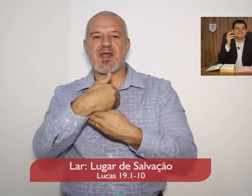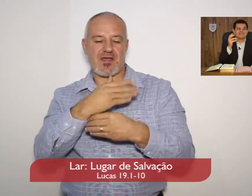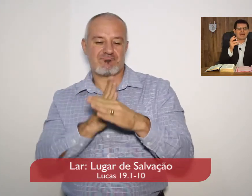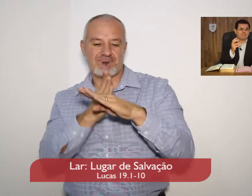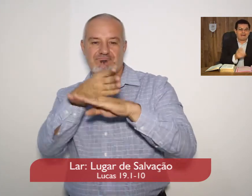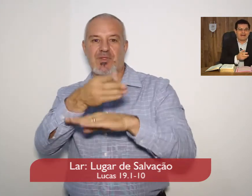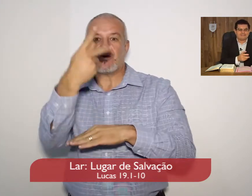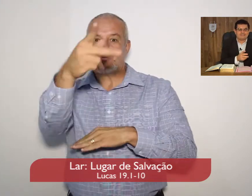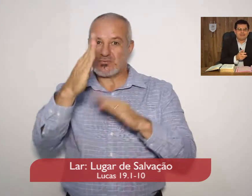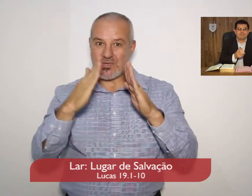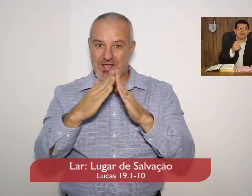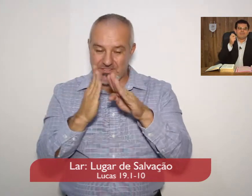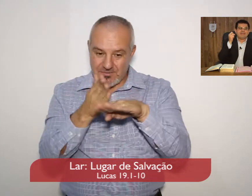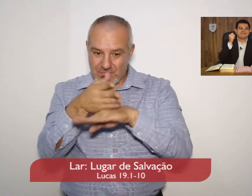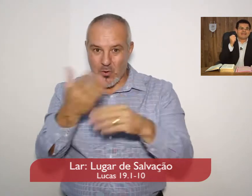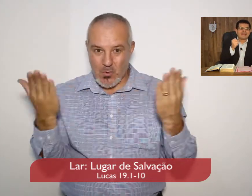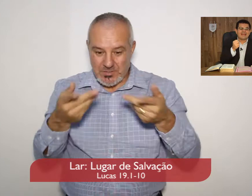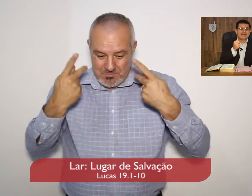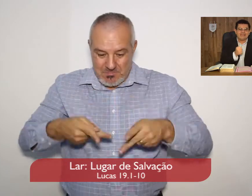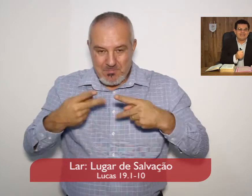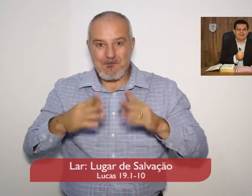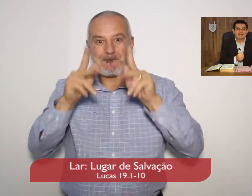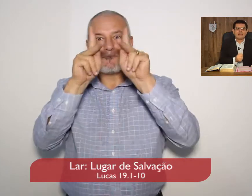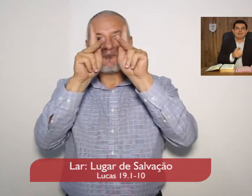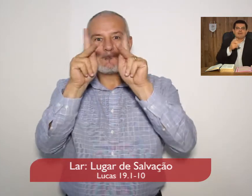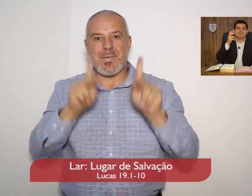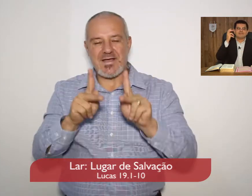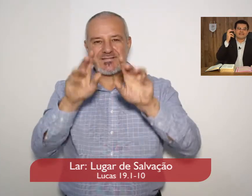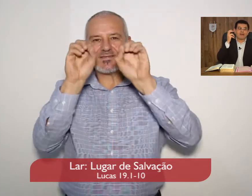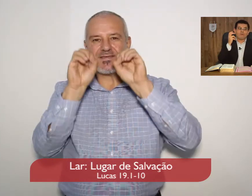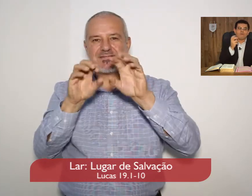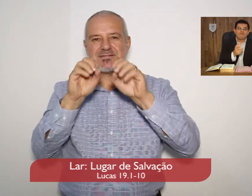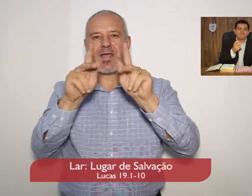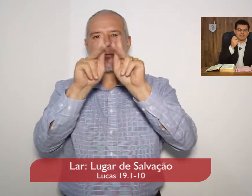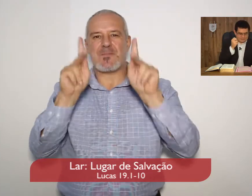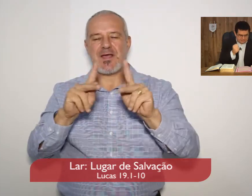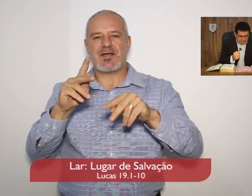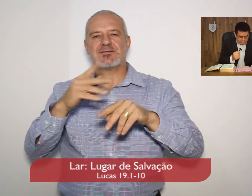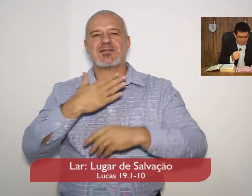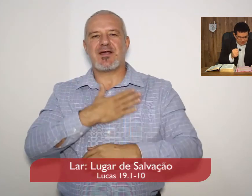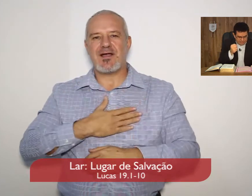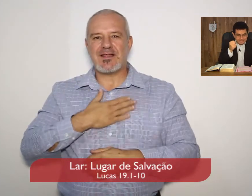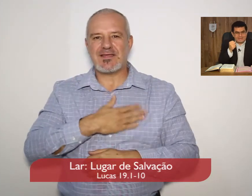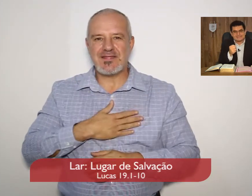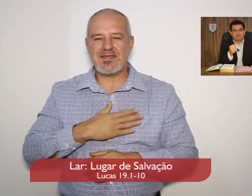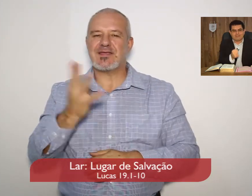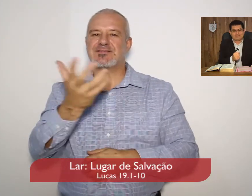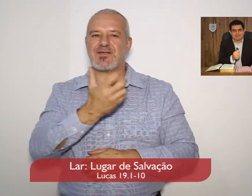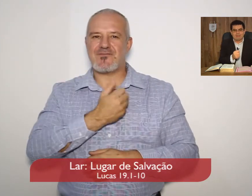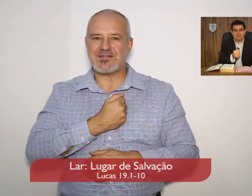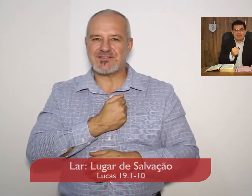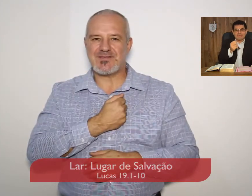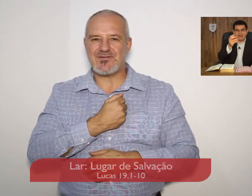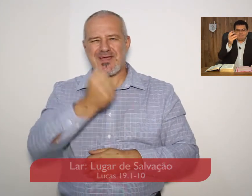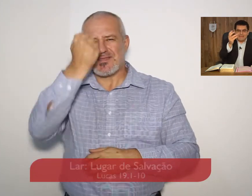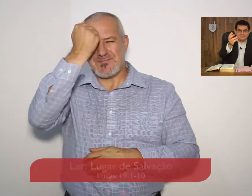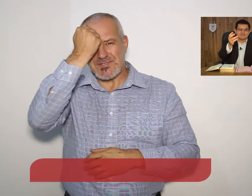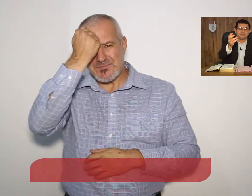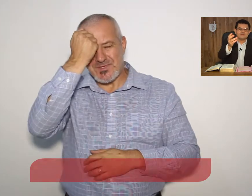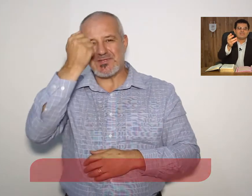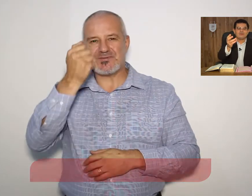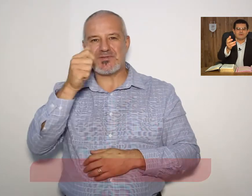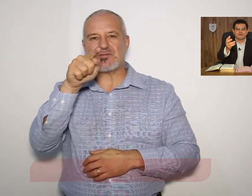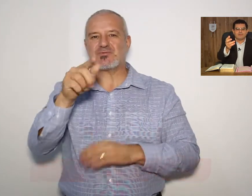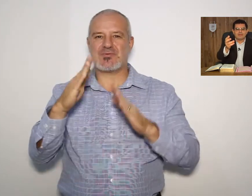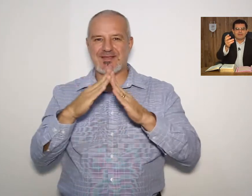para ministrar paz, para ministrar alegria, para ministrar conversão e salvação. Que a